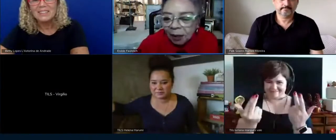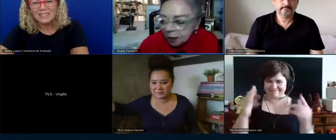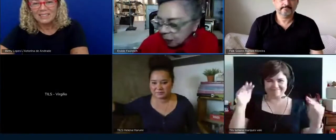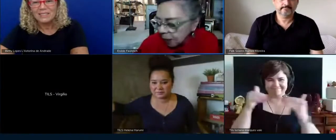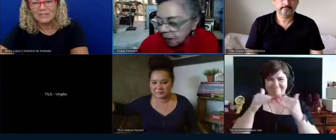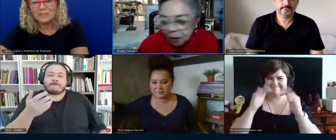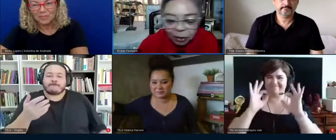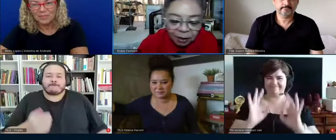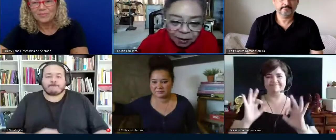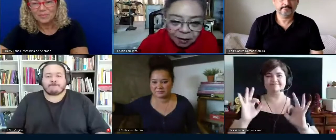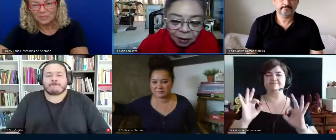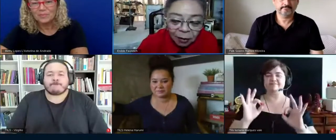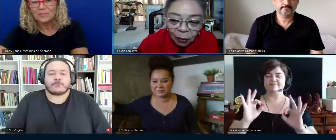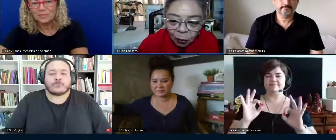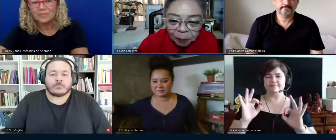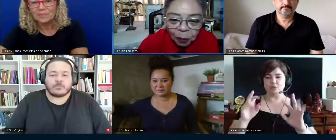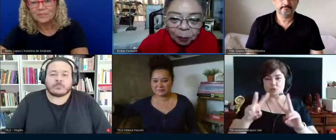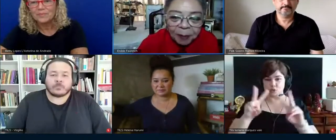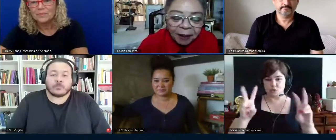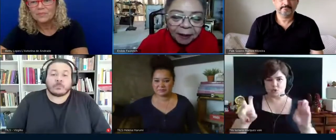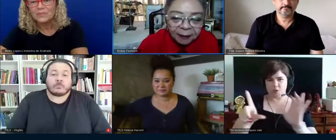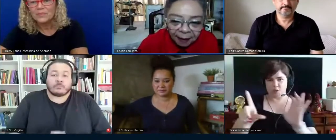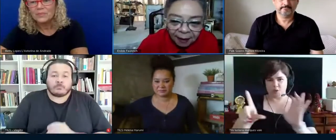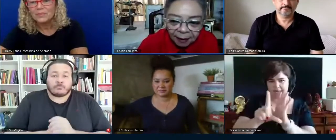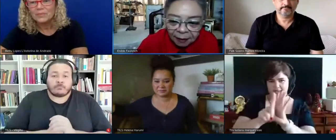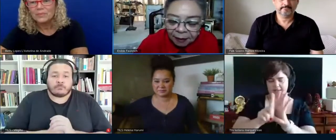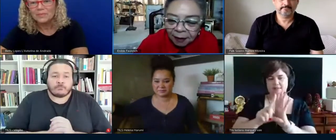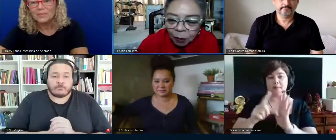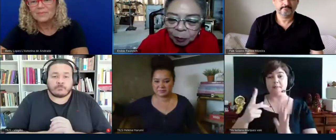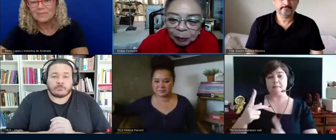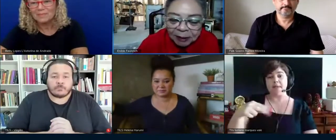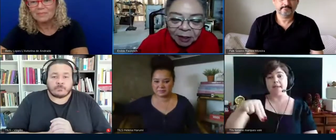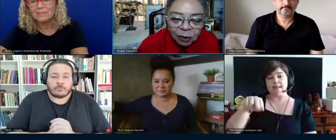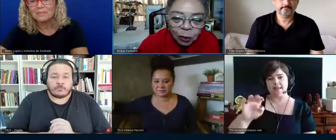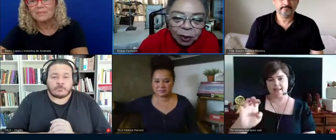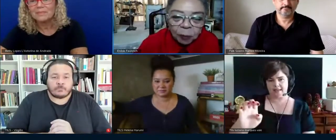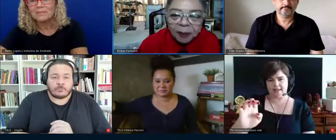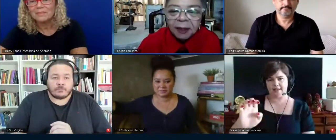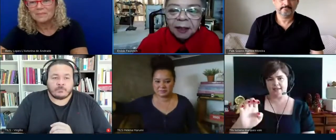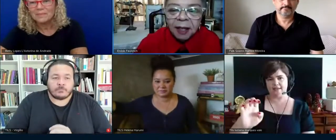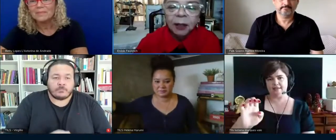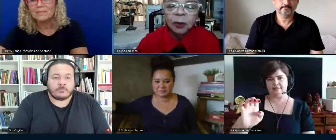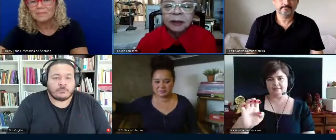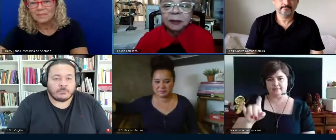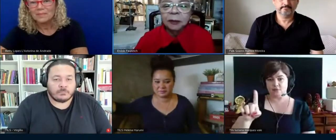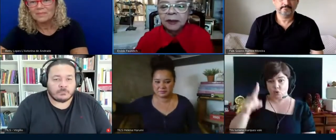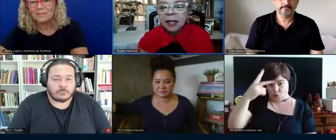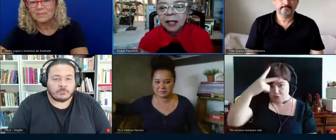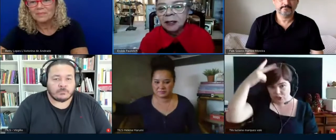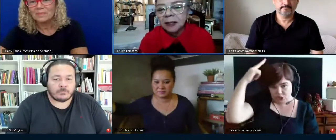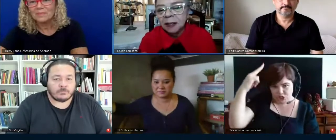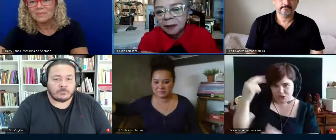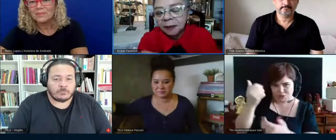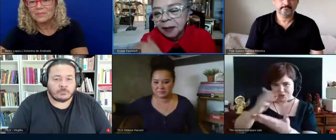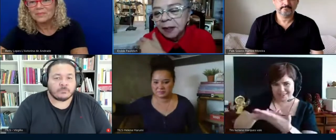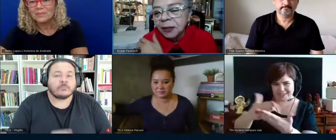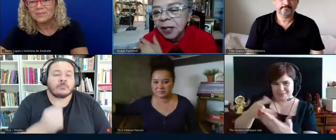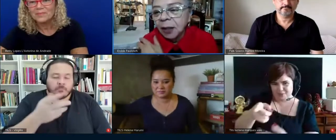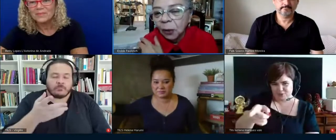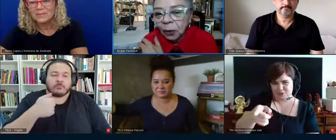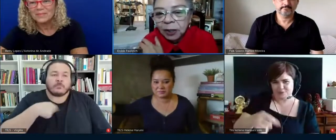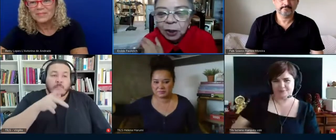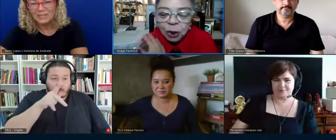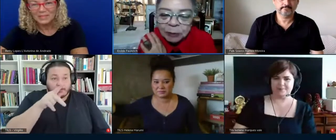com relação a essas leis. O PNE, o problema de incluir o PNE numa tese